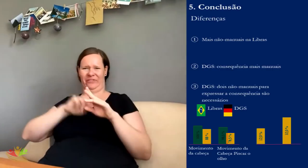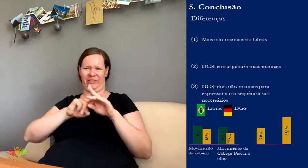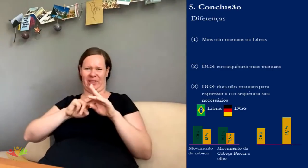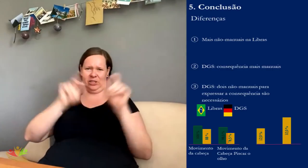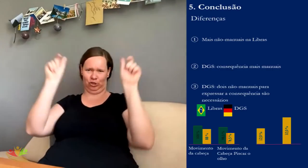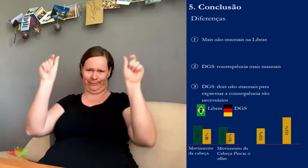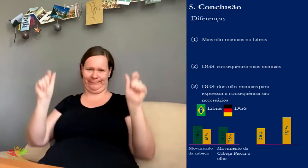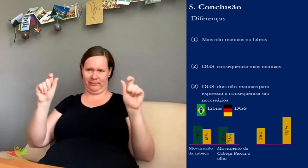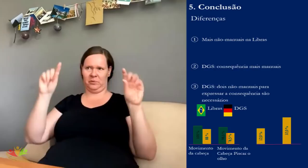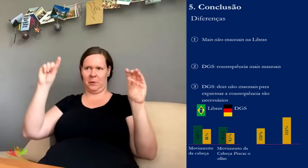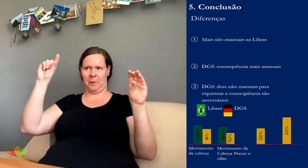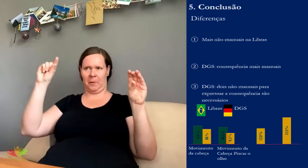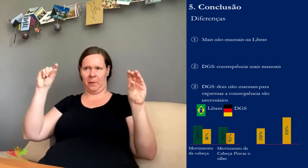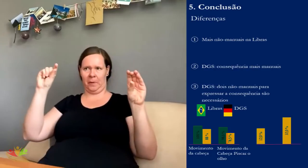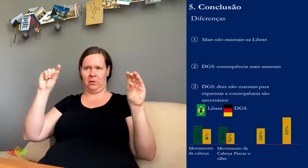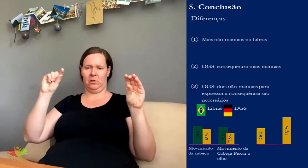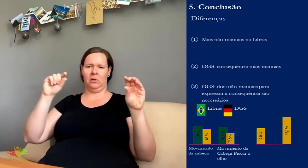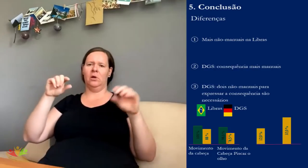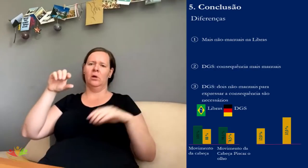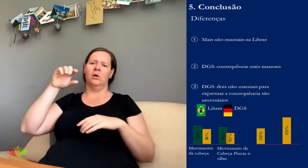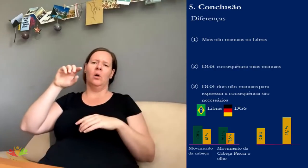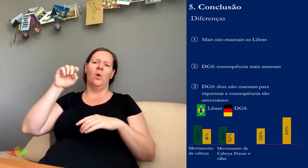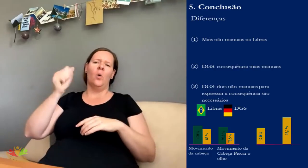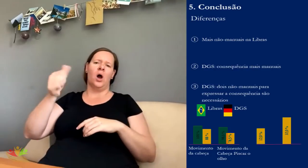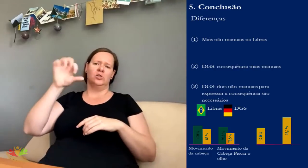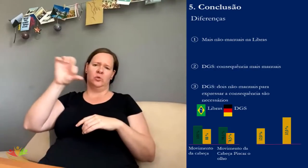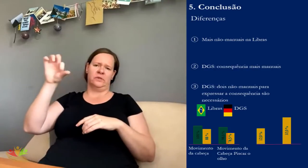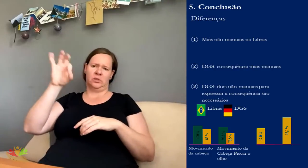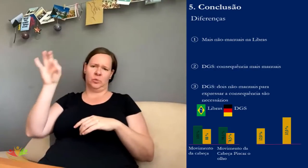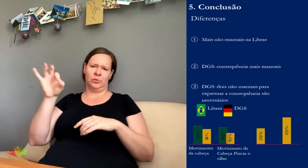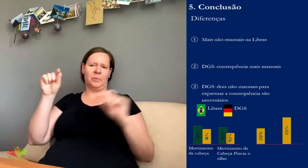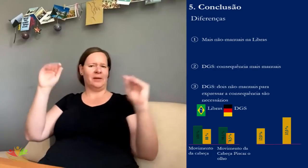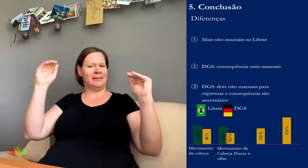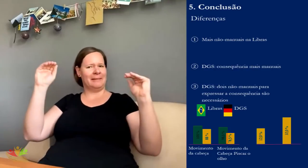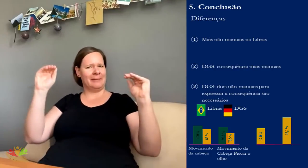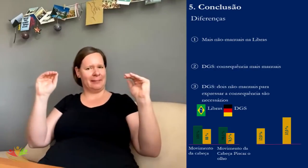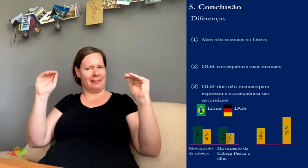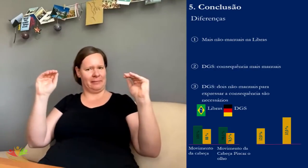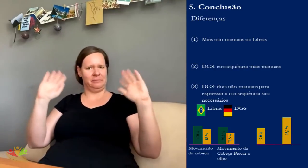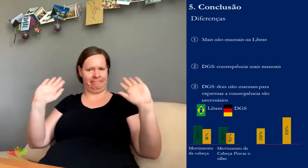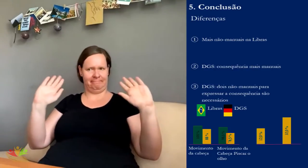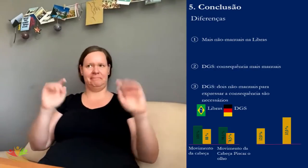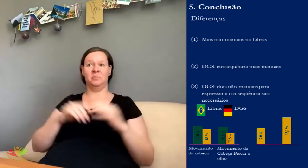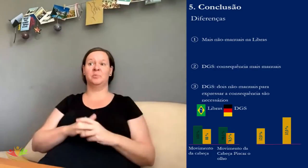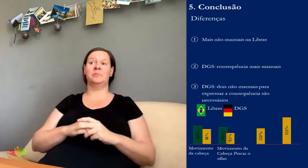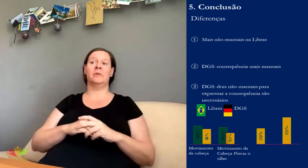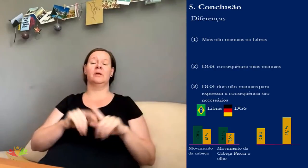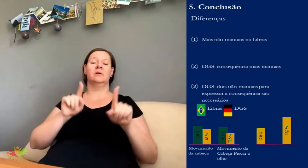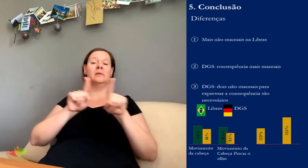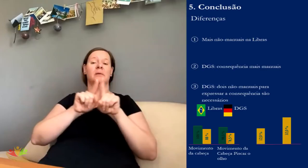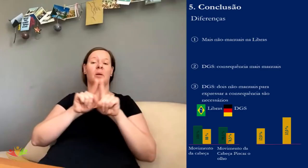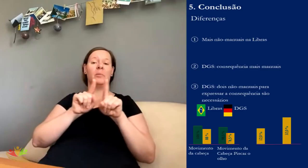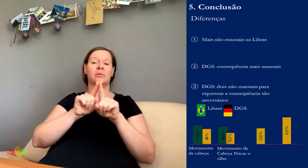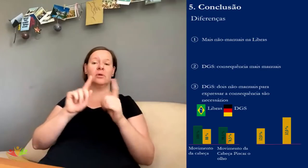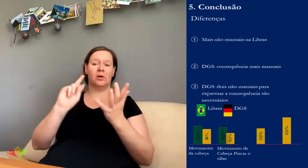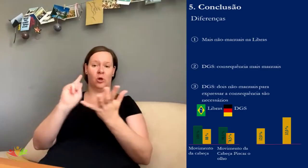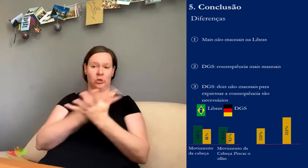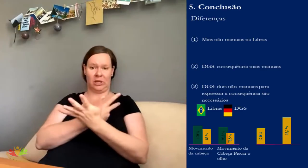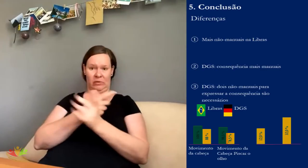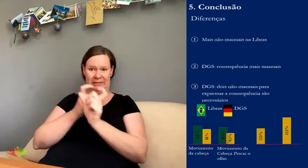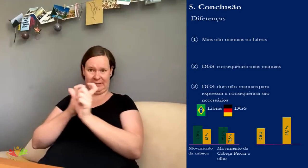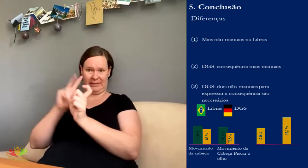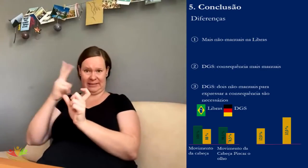não manuais, e na consequente ela não obriga tanto. Ok? Vocês podem ver aí a comparação que na língua de